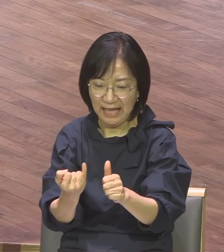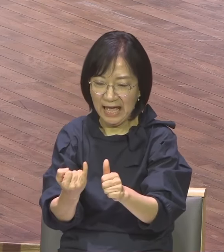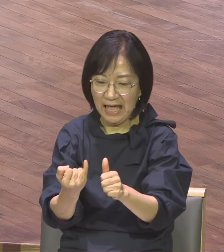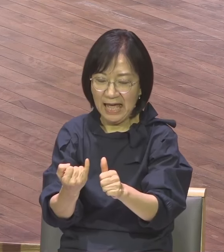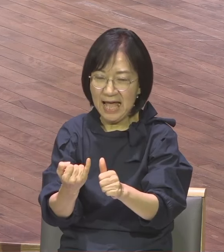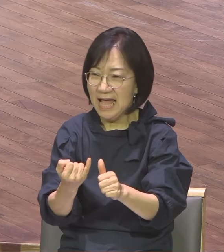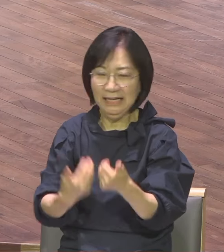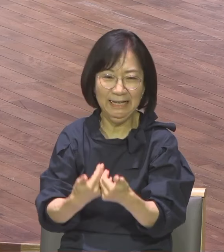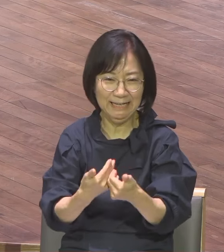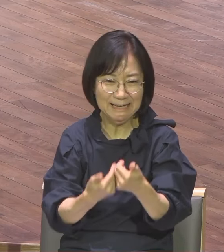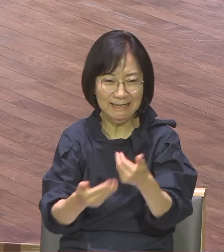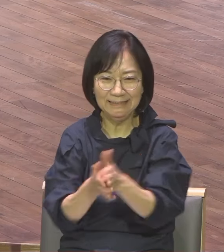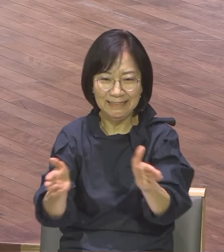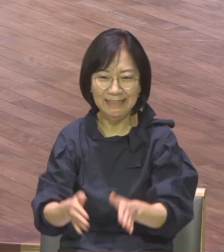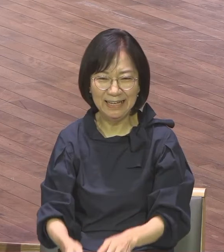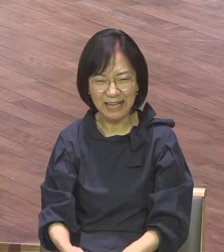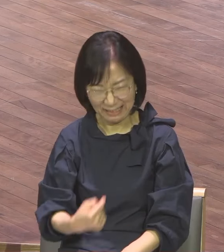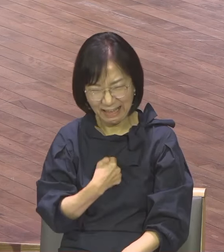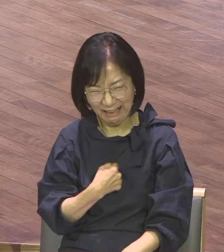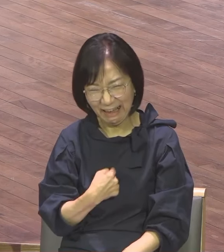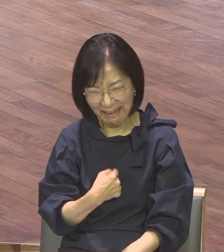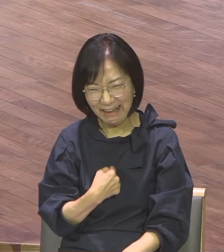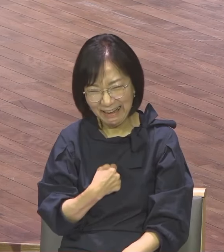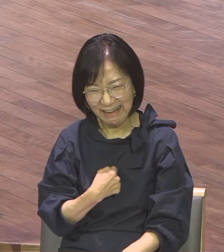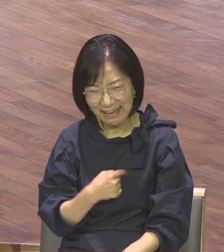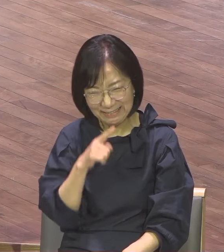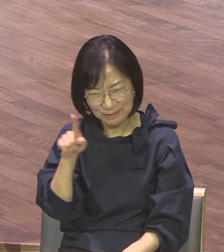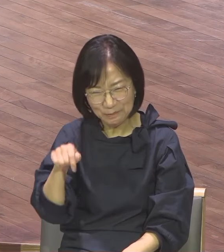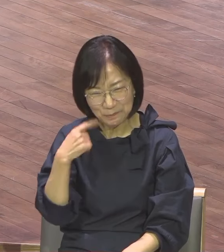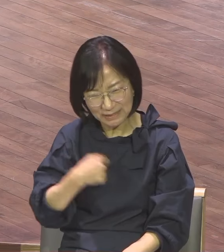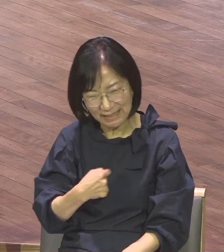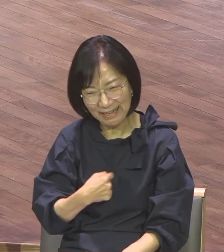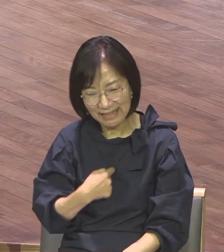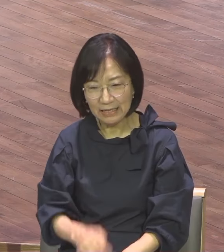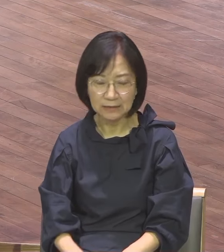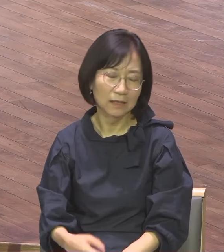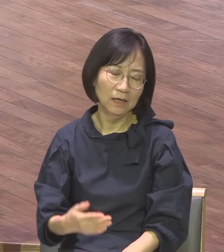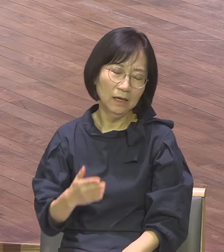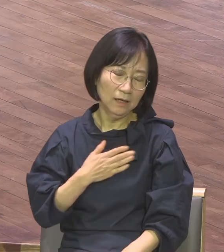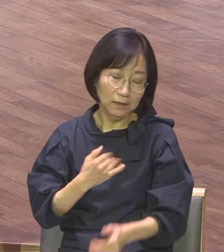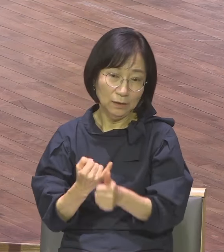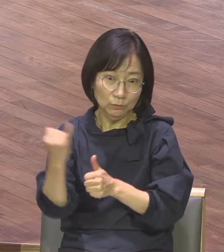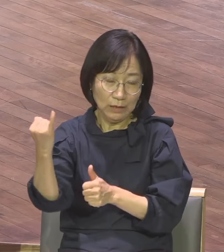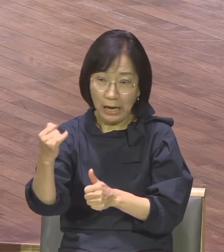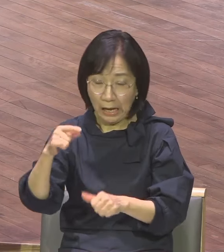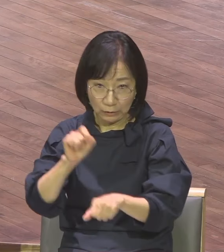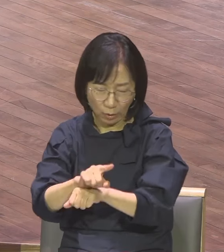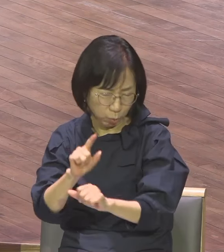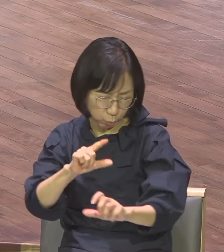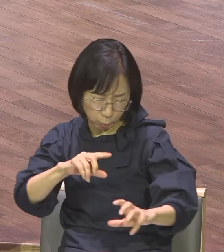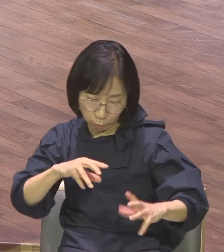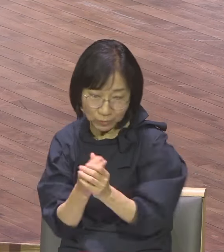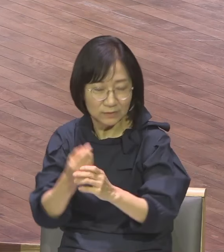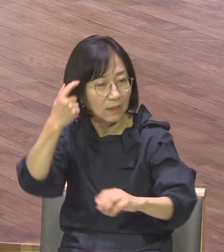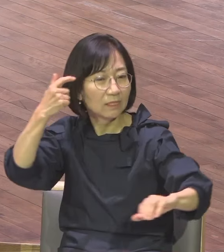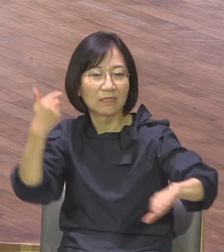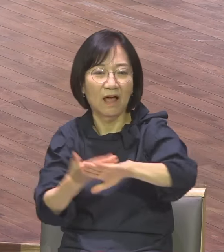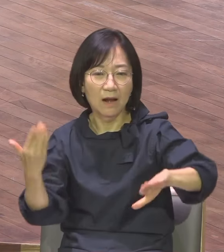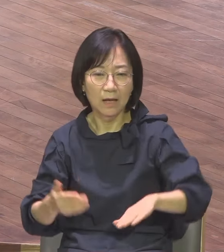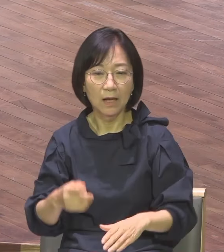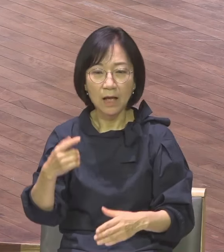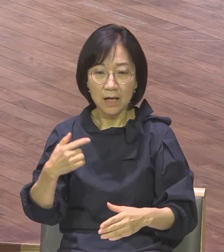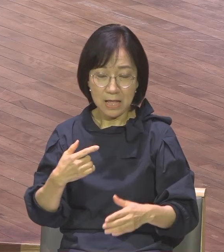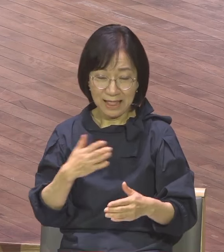불편하게 되는 겁니다. 제가 그러죠. 제가. 아니, 그러니까 저 사람은 내가 정반대예요. 첫째는 왜